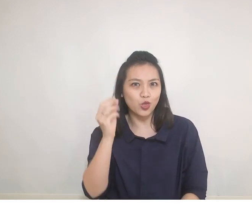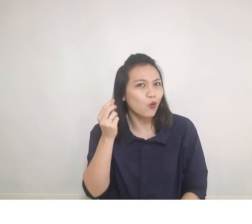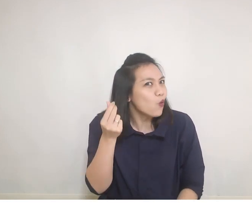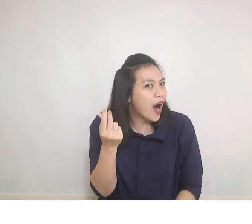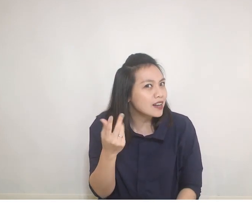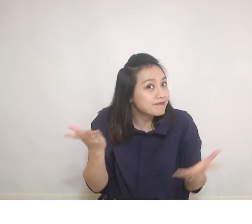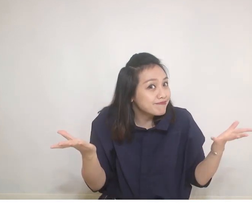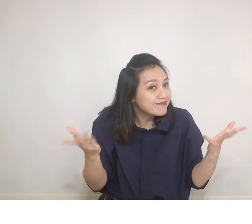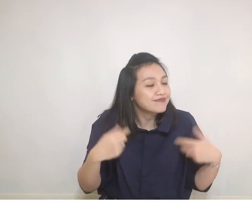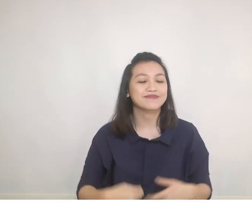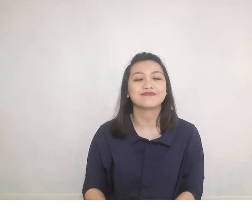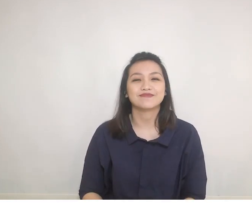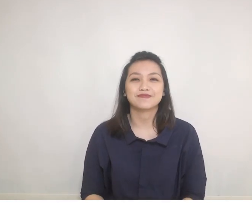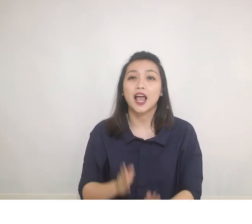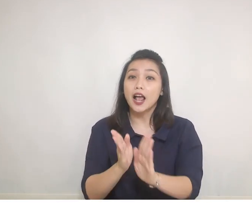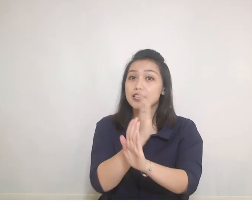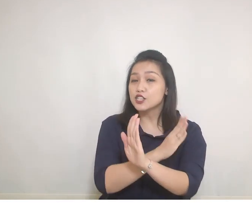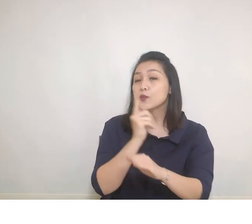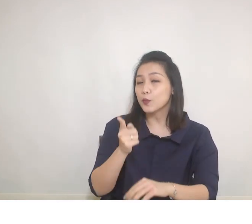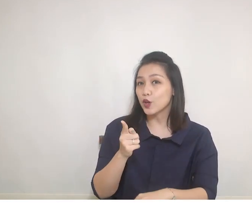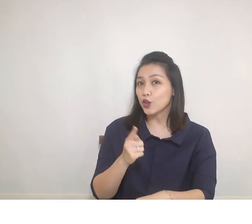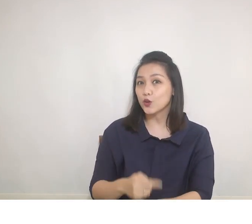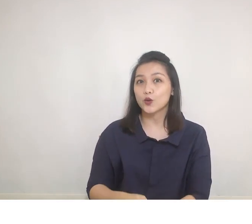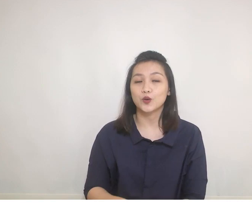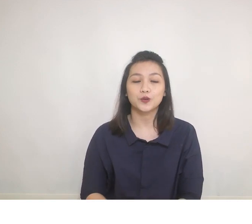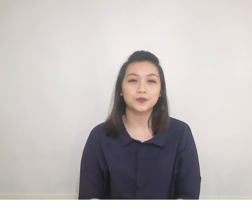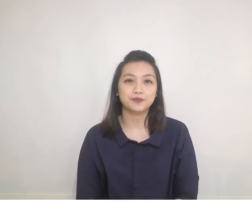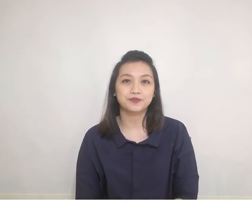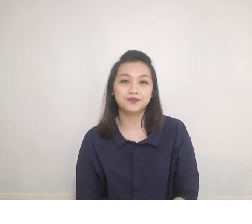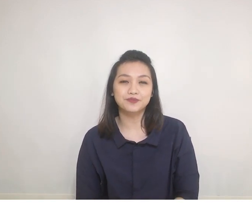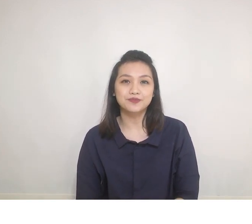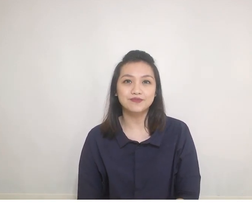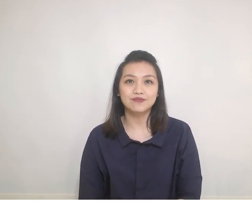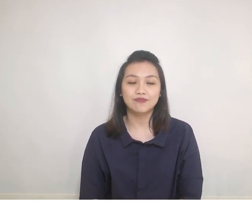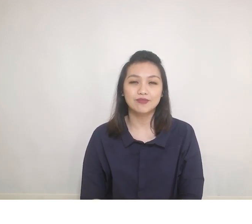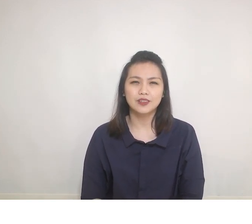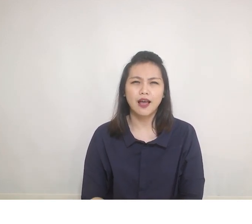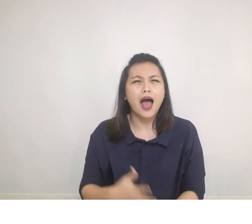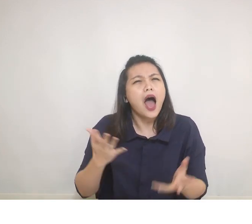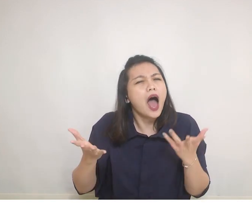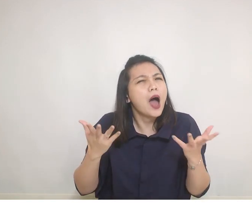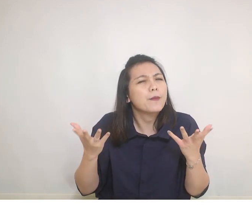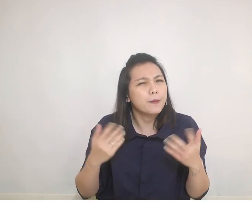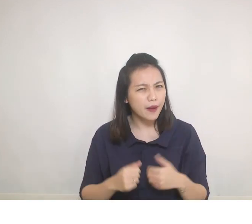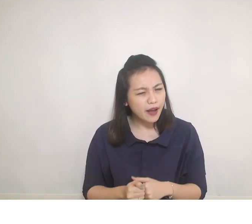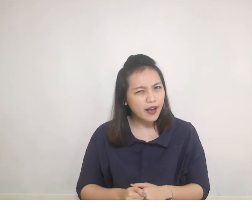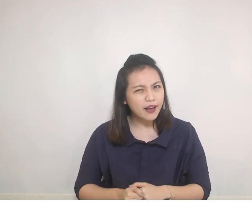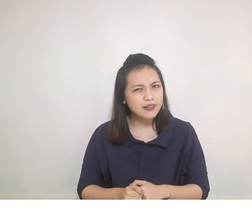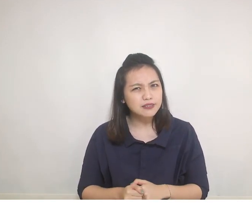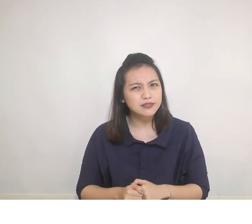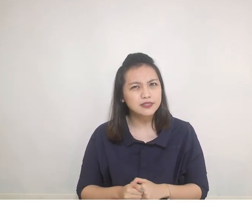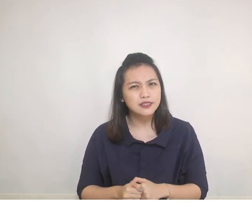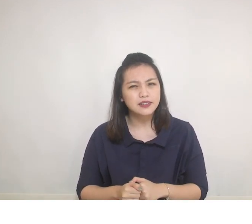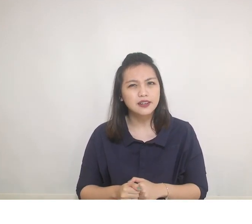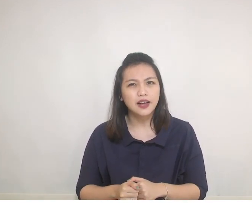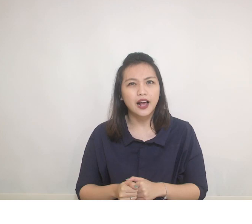Ya, sebelumnya Pak Adrian, sebelum kita mendengar kesaksian-kesaksian dari narasumber yang menarik ini. Apa sebetulnya Pak Adrian di